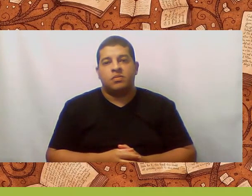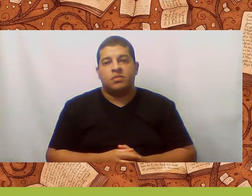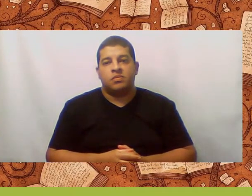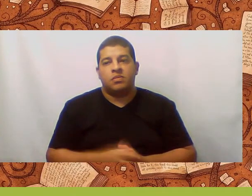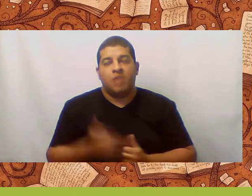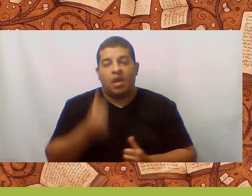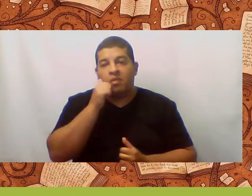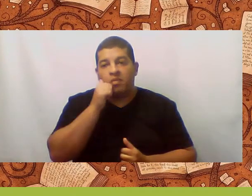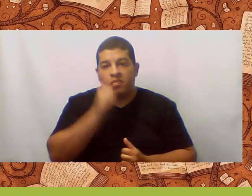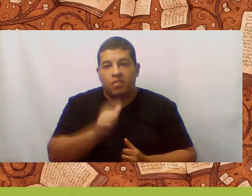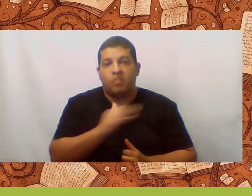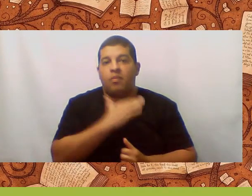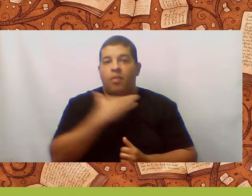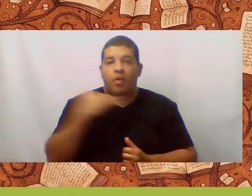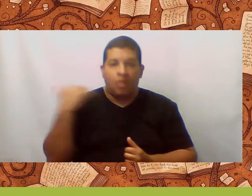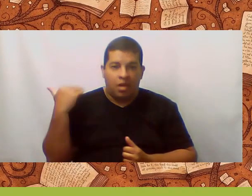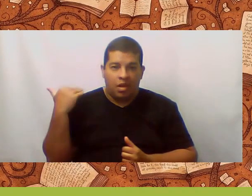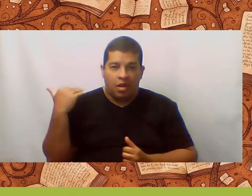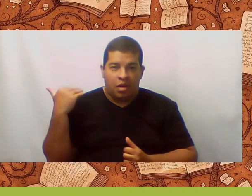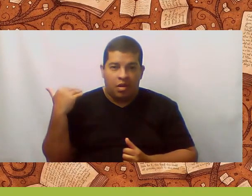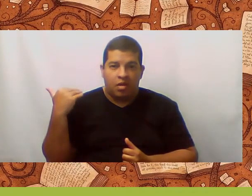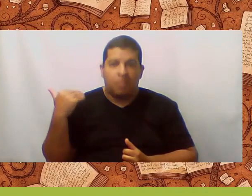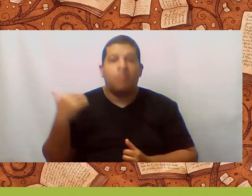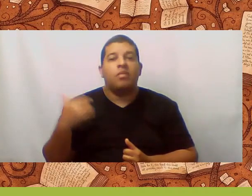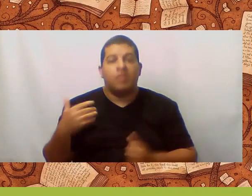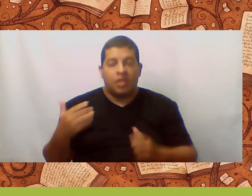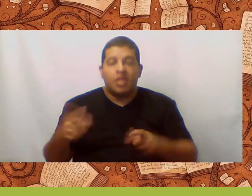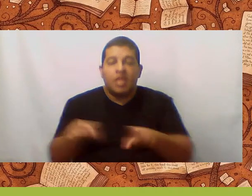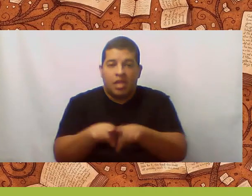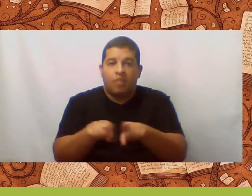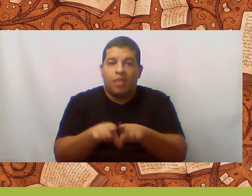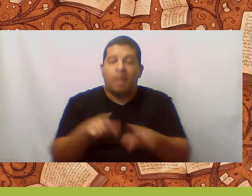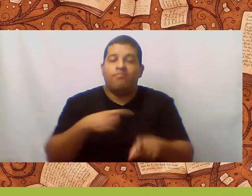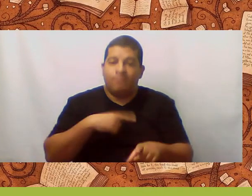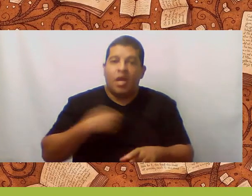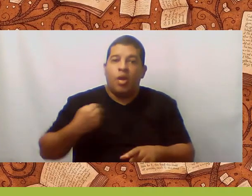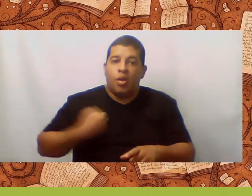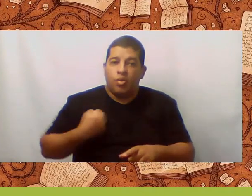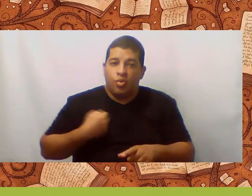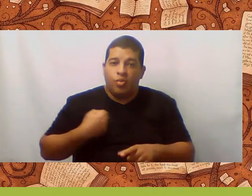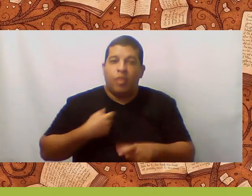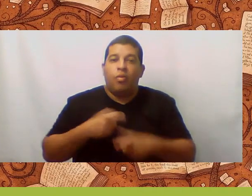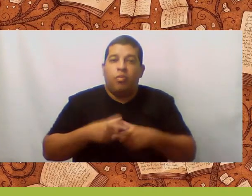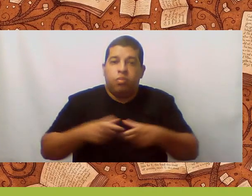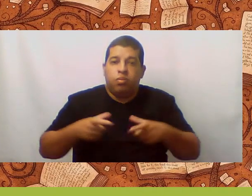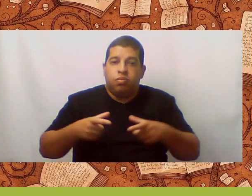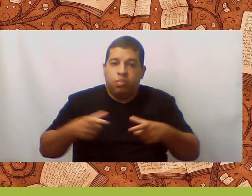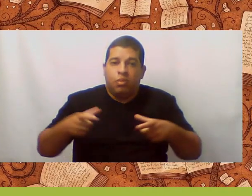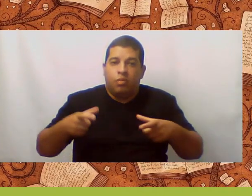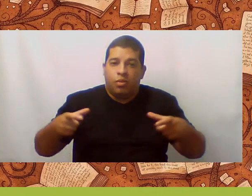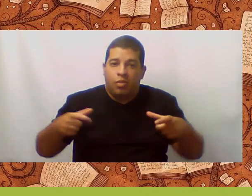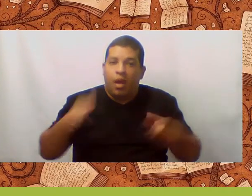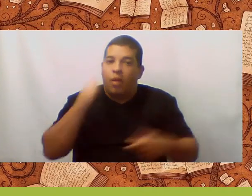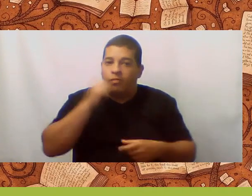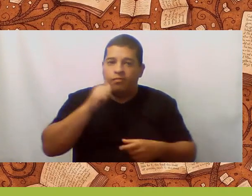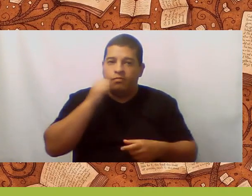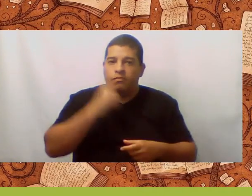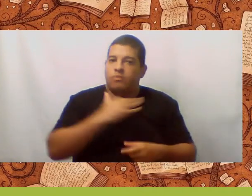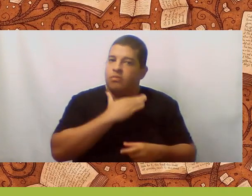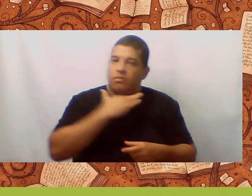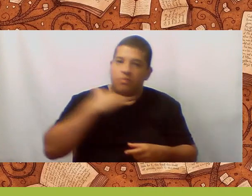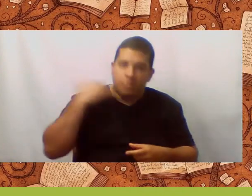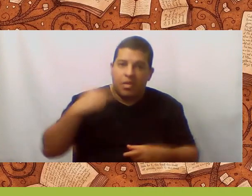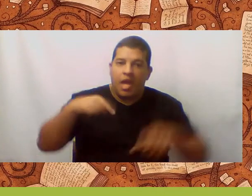feminicídio. Então, o feminicídio aumentou muito, né, no mundo todo, nesse período, sobretudo na América